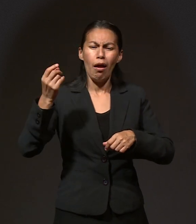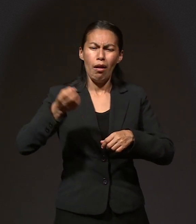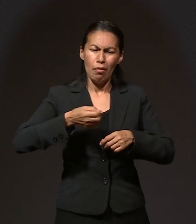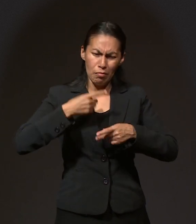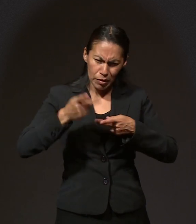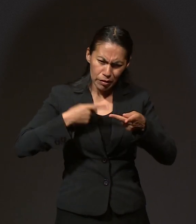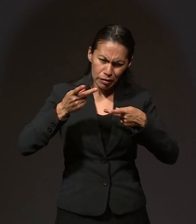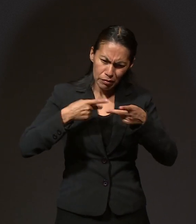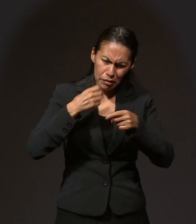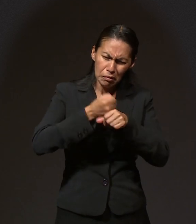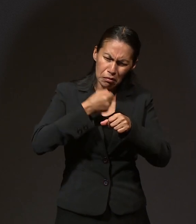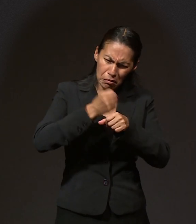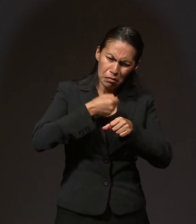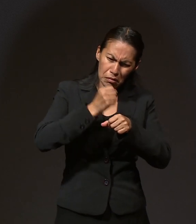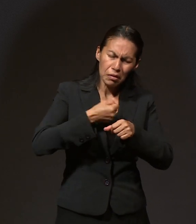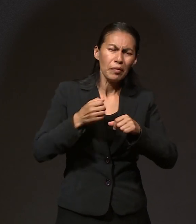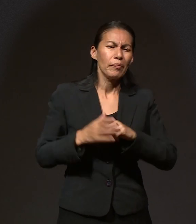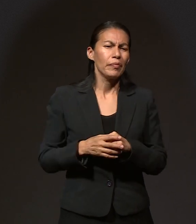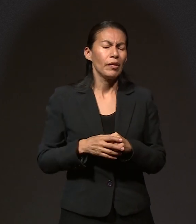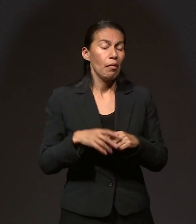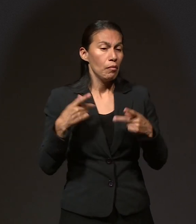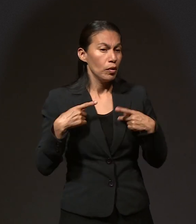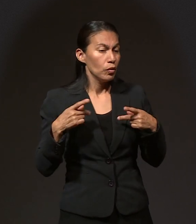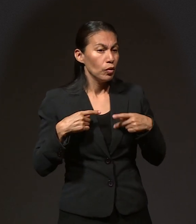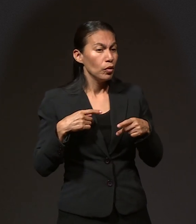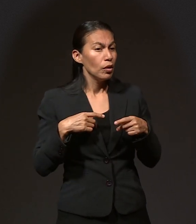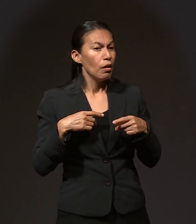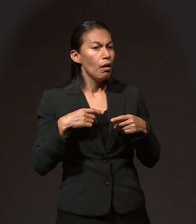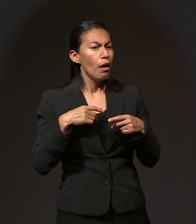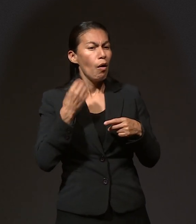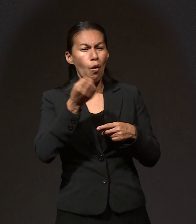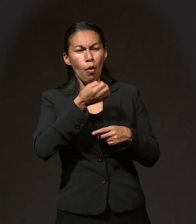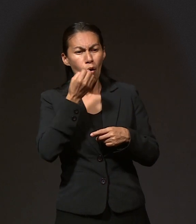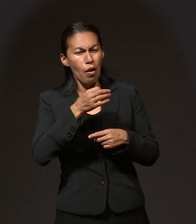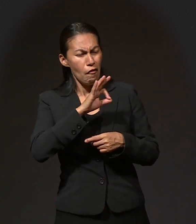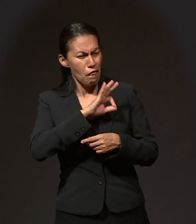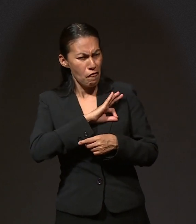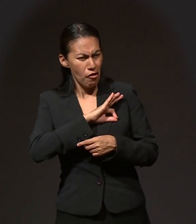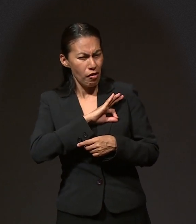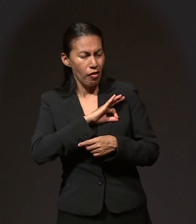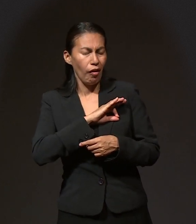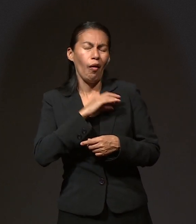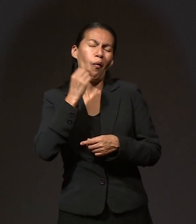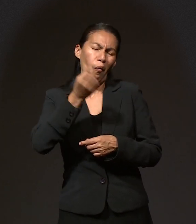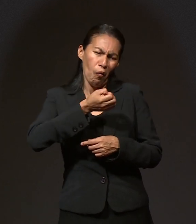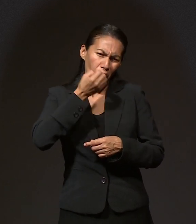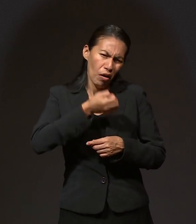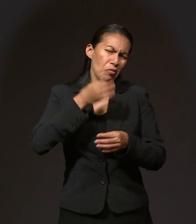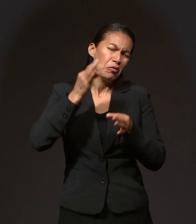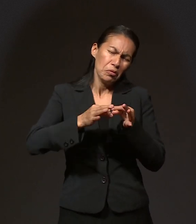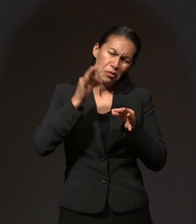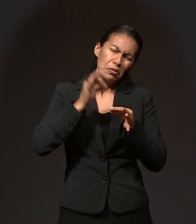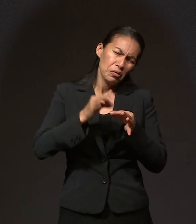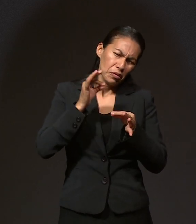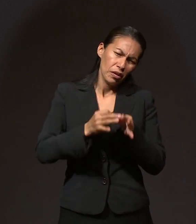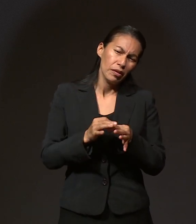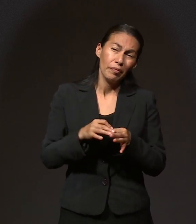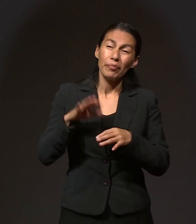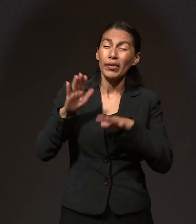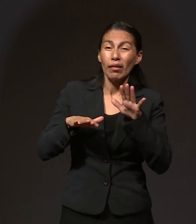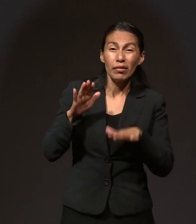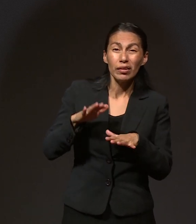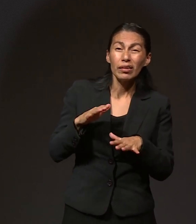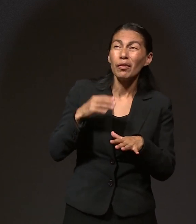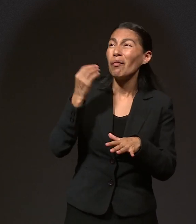practicando y estando en comunión con Dios en oración por eso tenemos que crear este buen hábito de aunque no